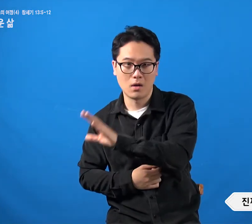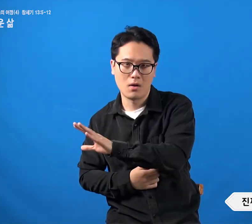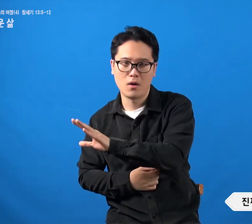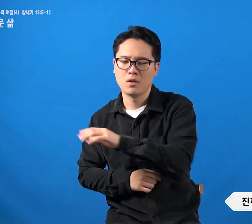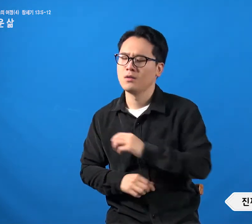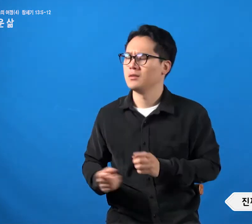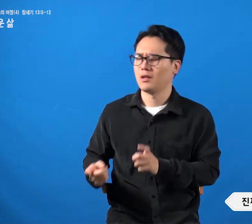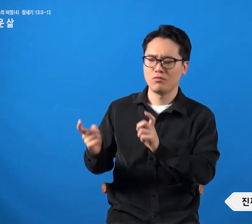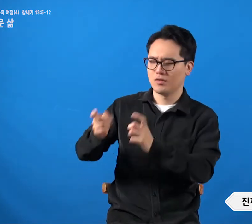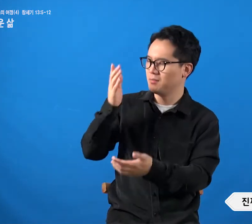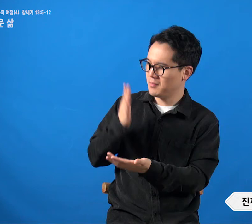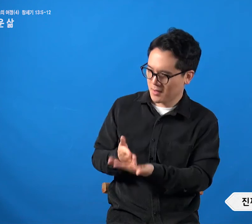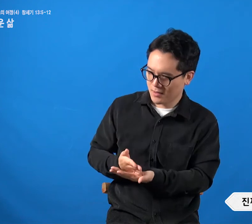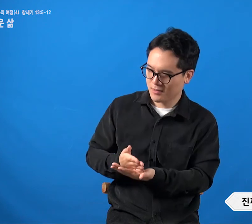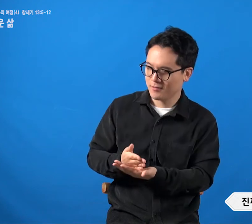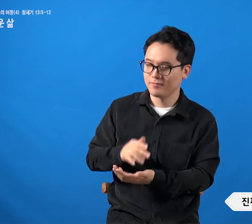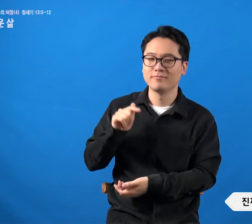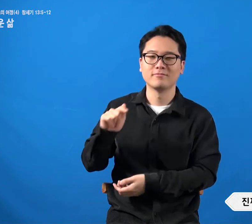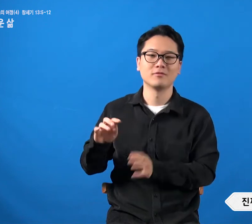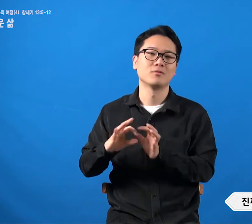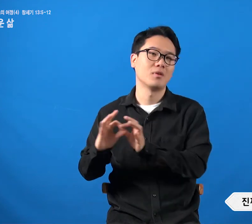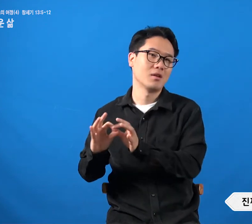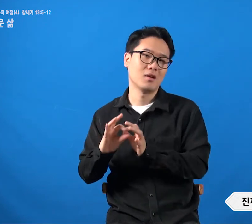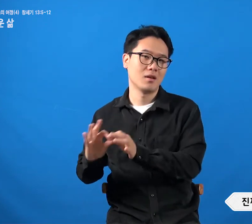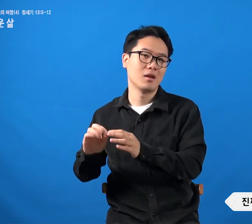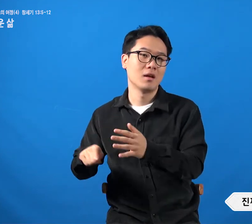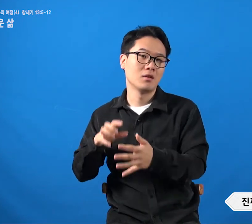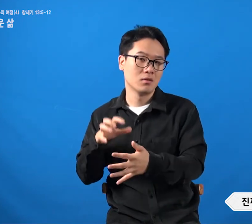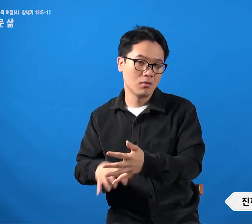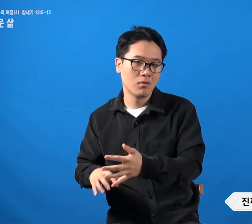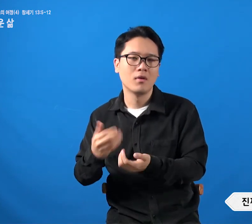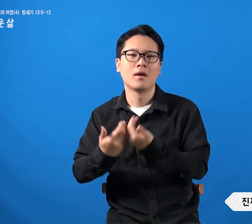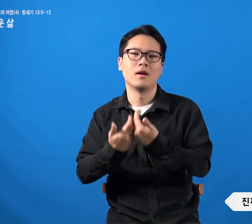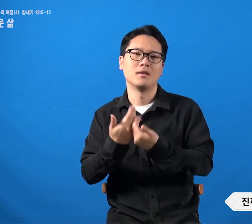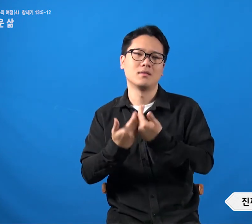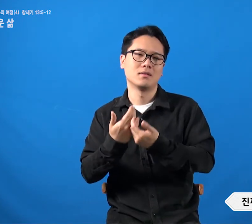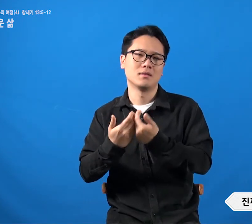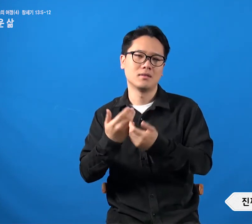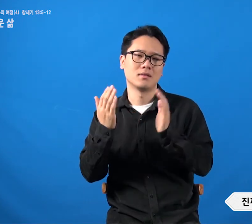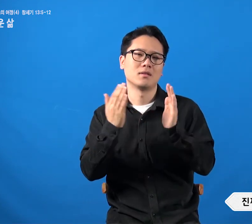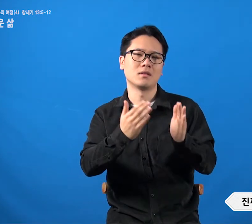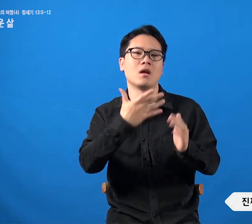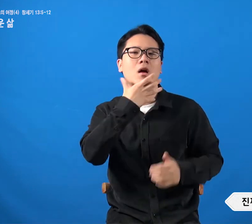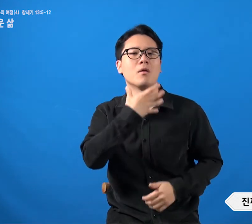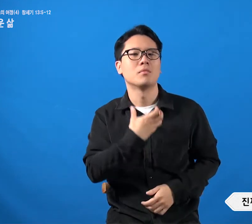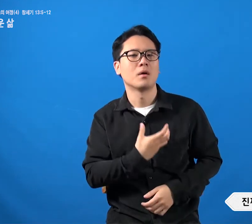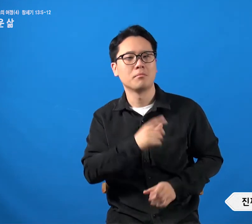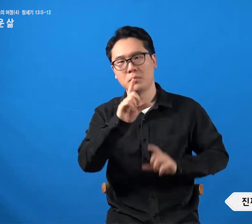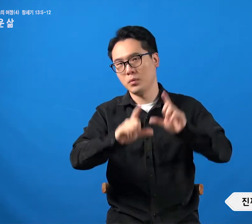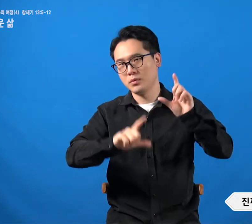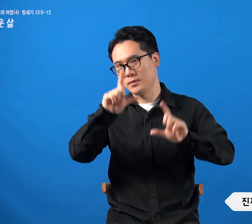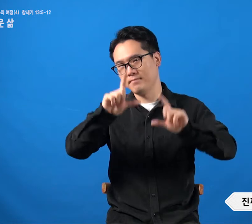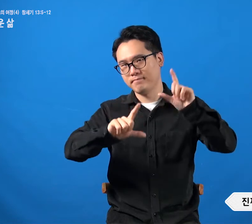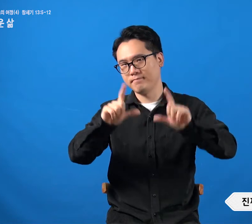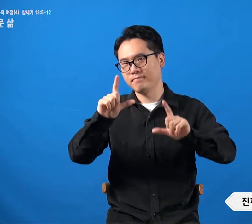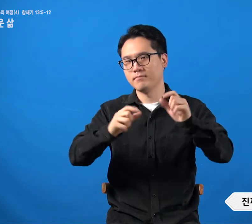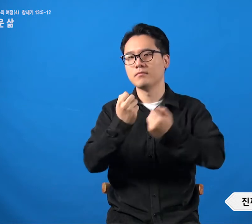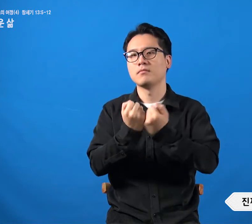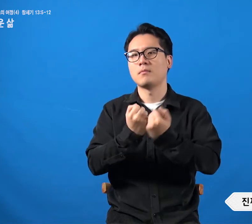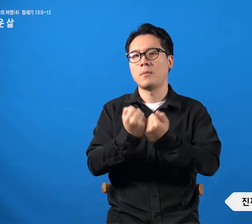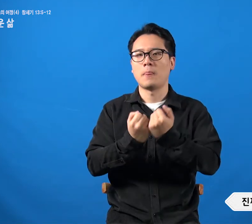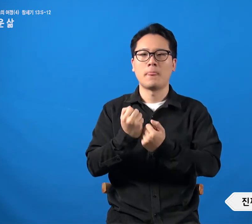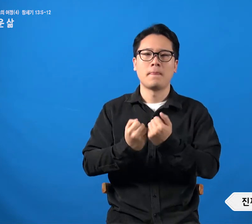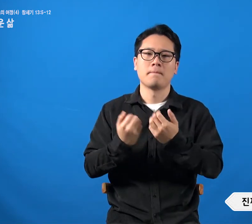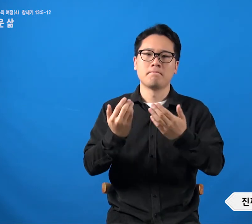말자, 그 관계 가운데 그 갈등을 향한 아브라함의 모습을 성경은